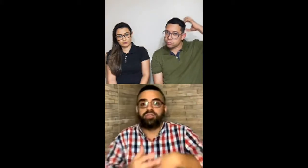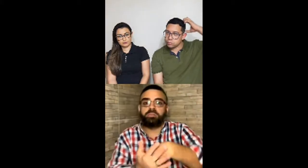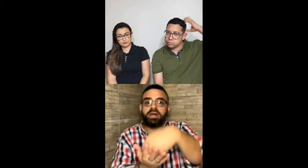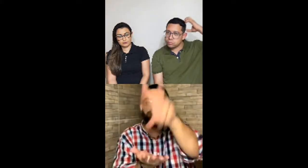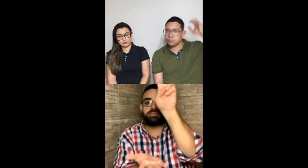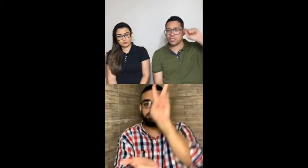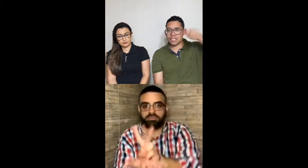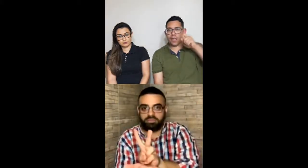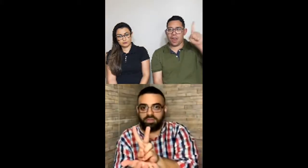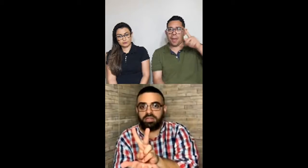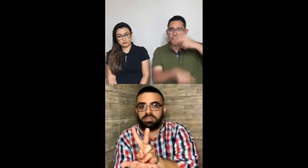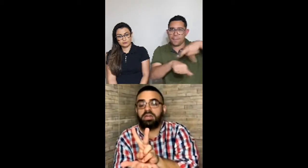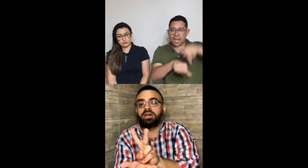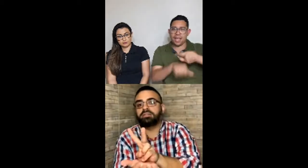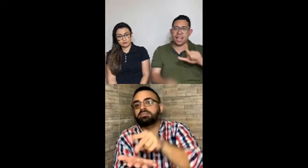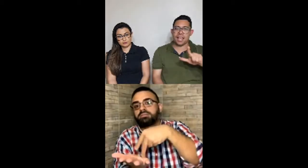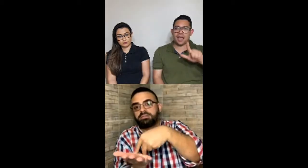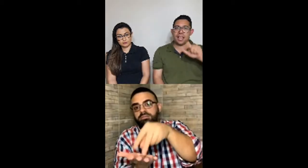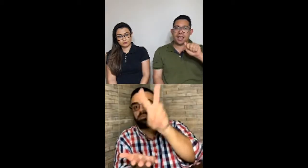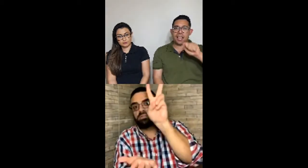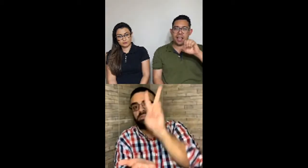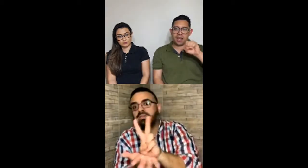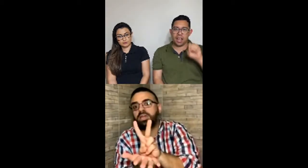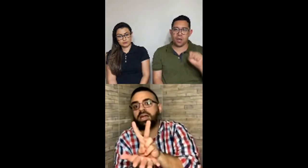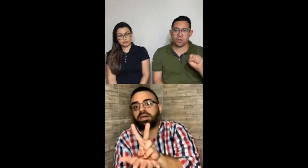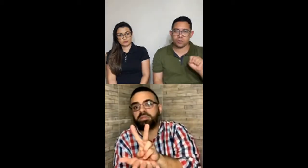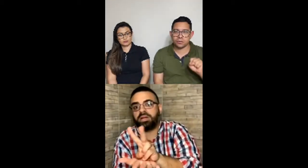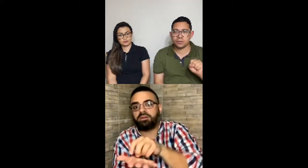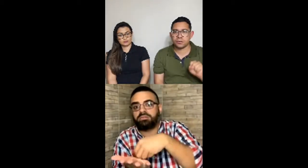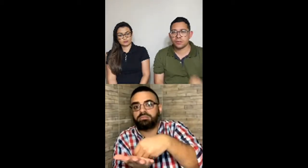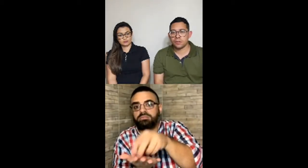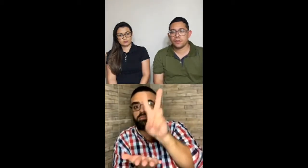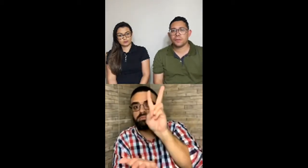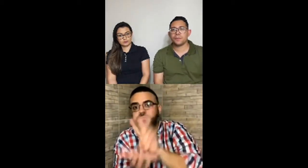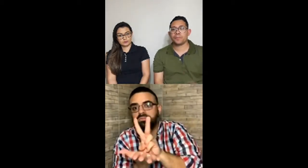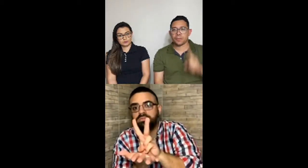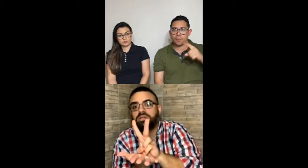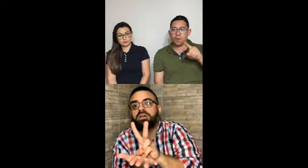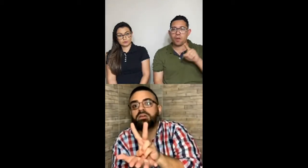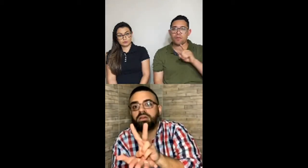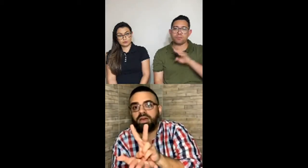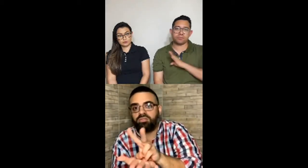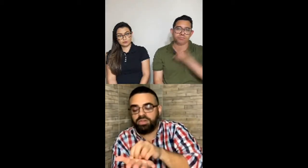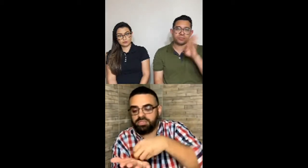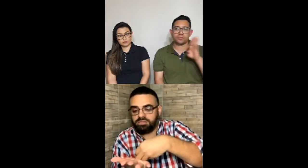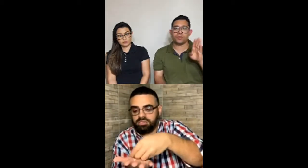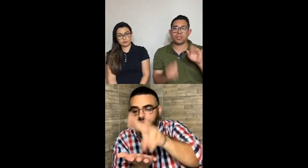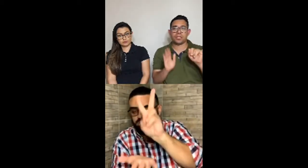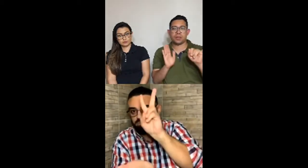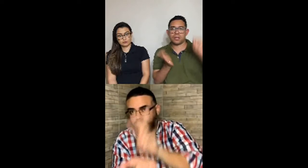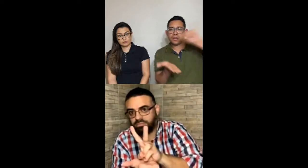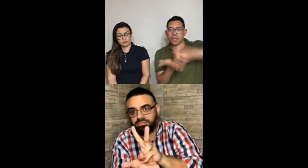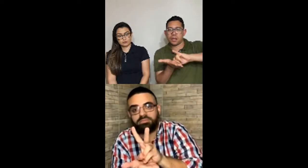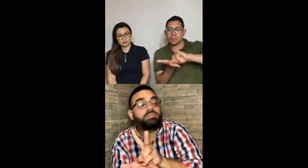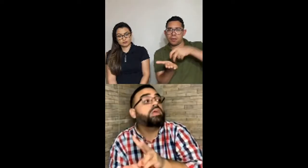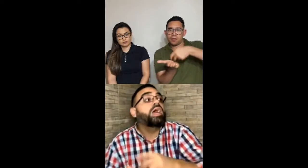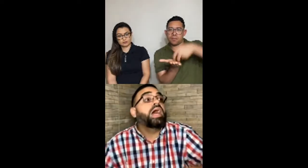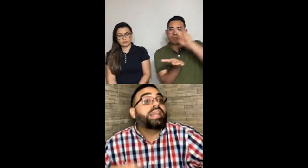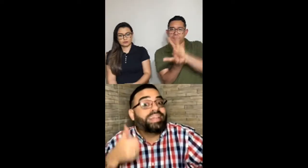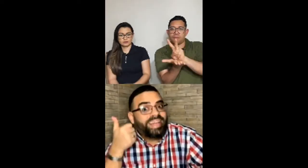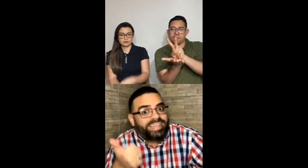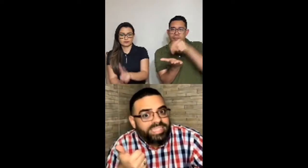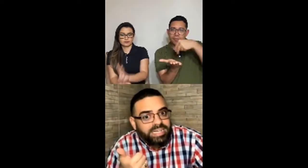Laos. L-A-O-S. Laos. Isso. Aí foi para Vientiane, que é a